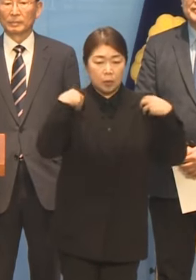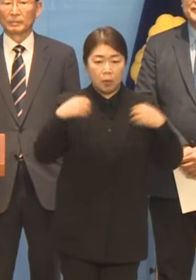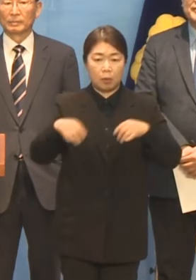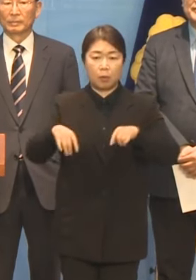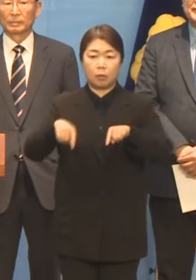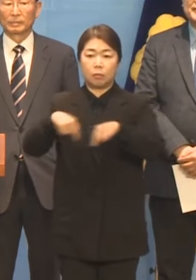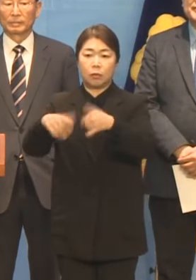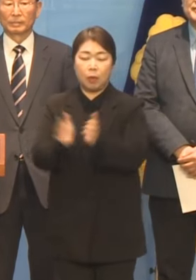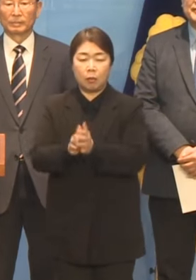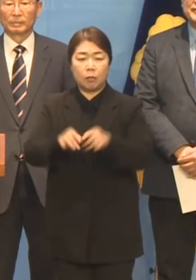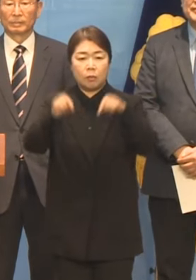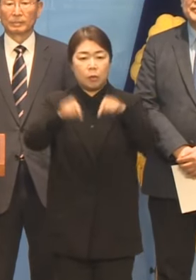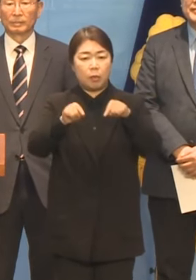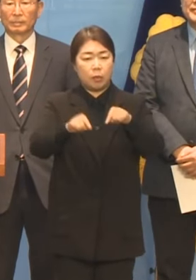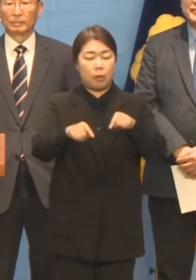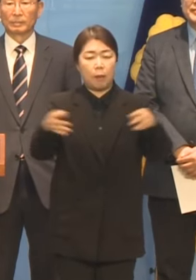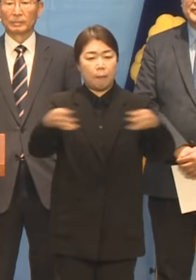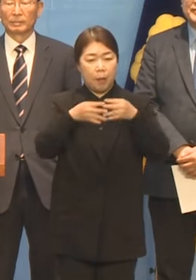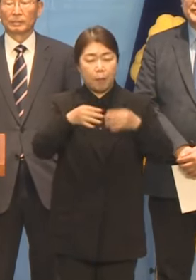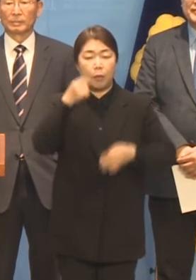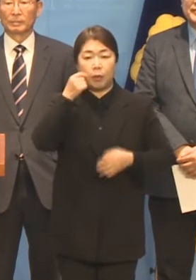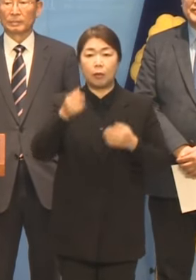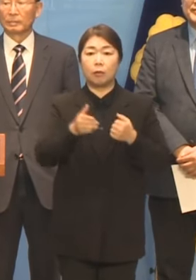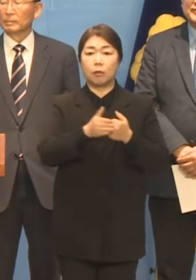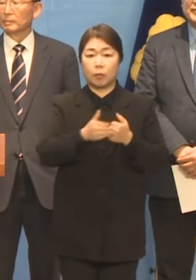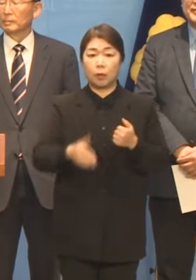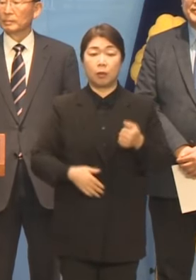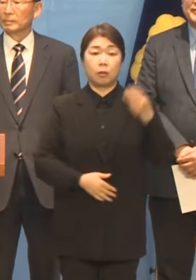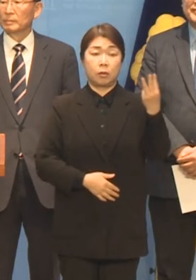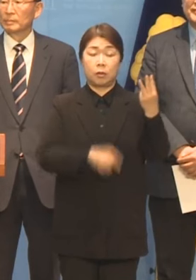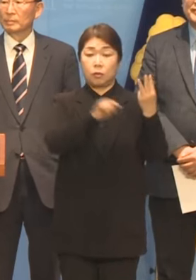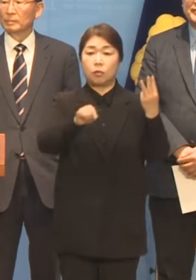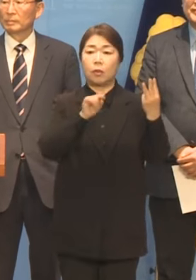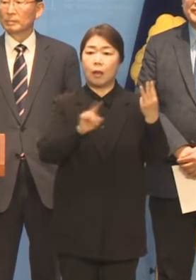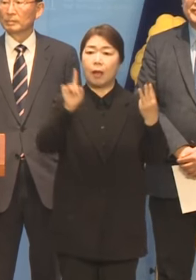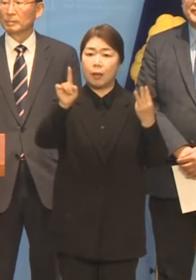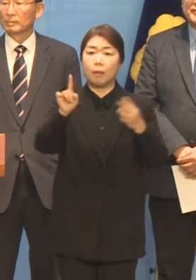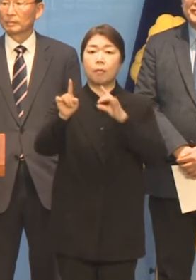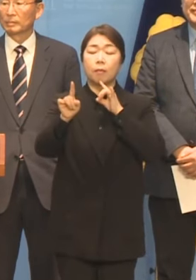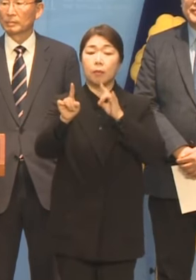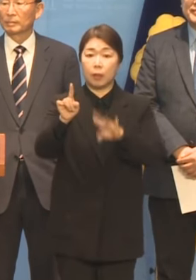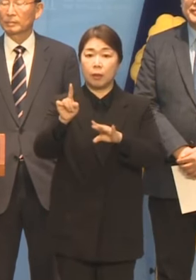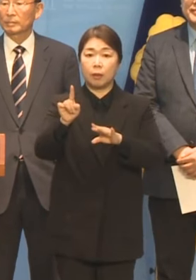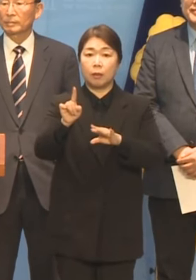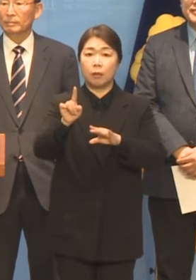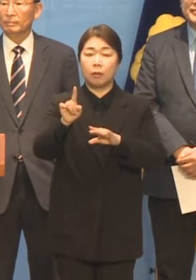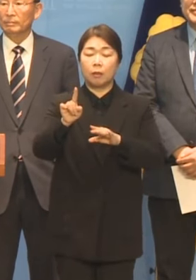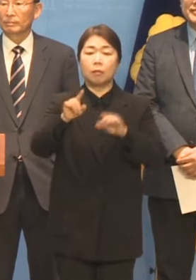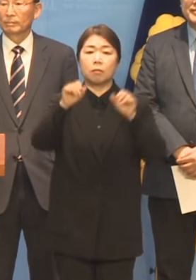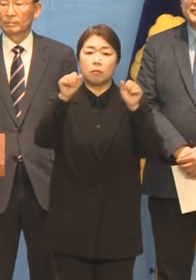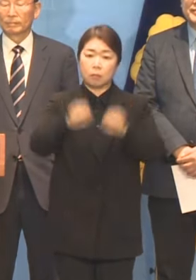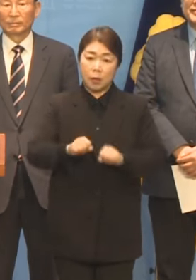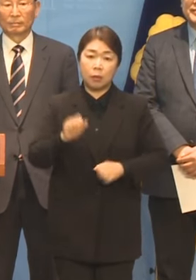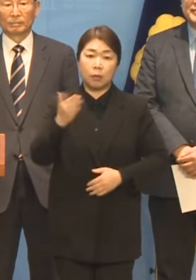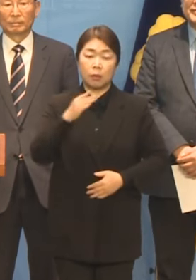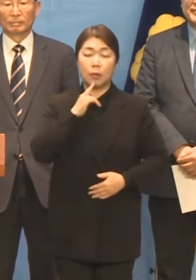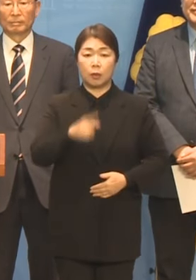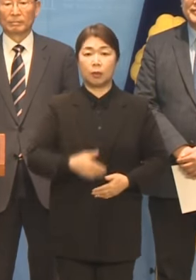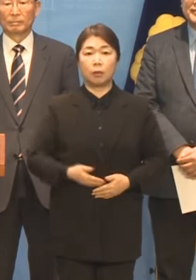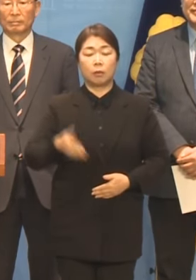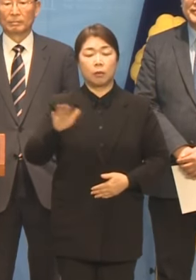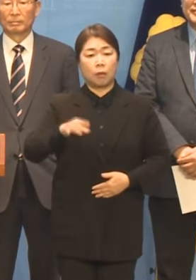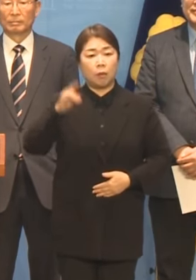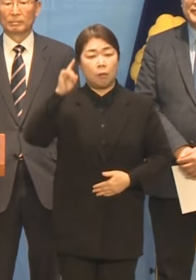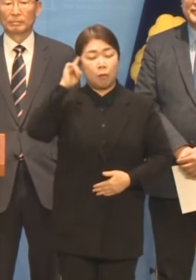이유로 해서 됐는데 유일하게 지금 된 분은 한 분 있는데 그 한 분도 모르겠어요 그 왜